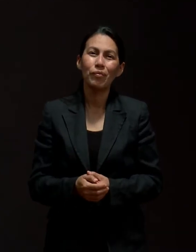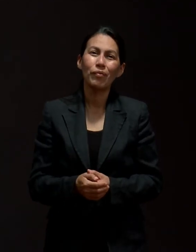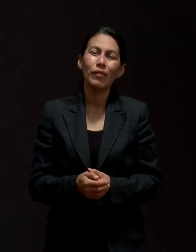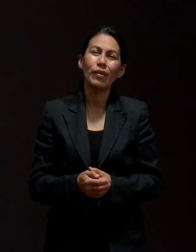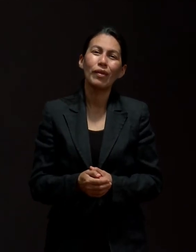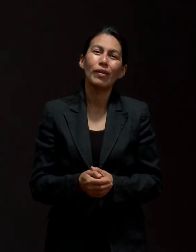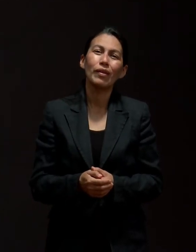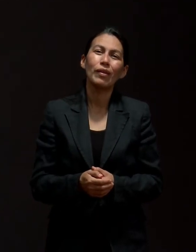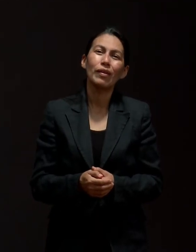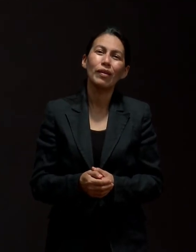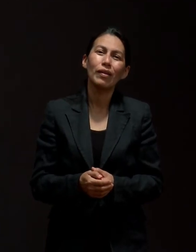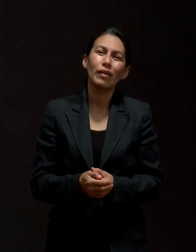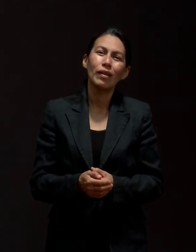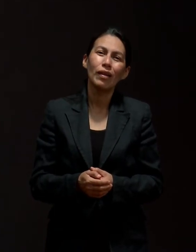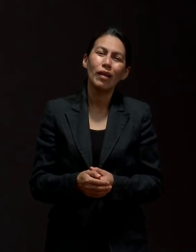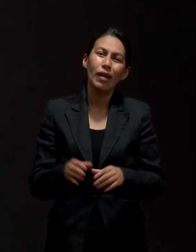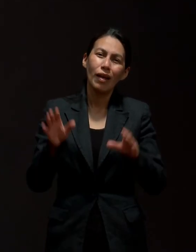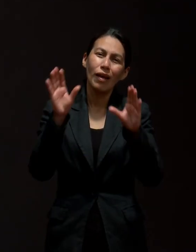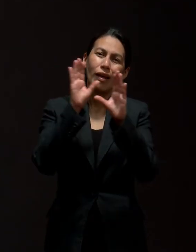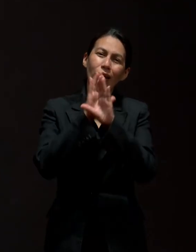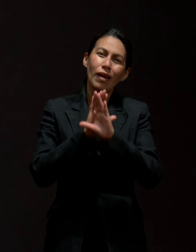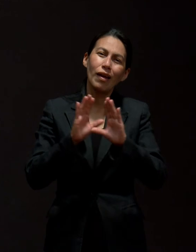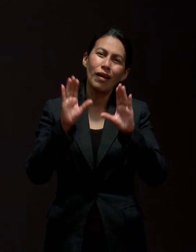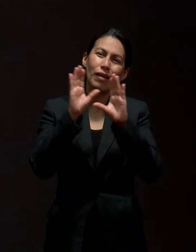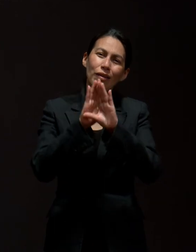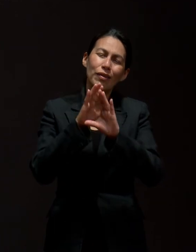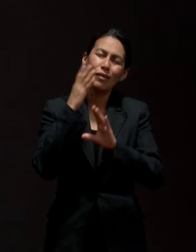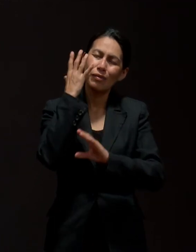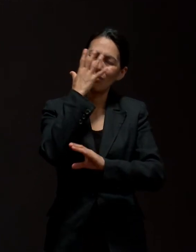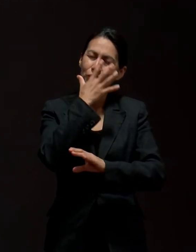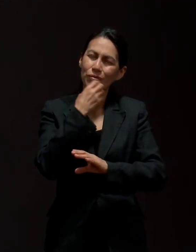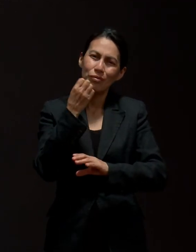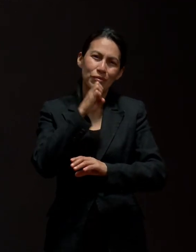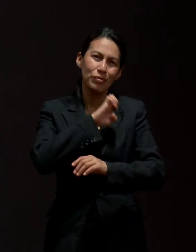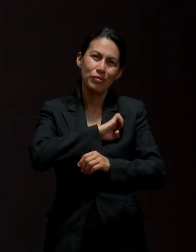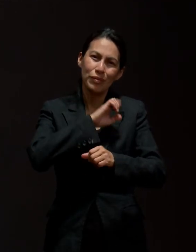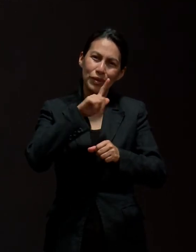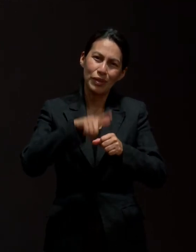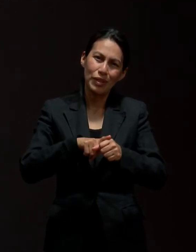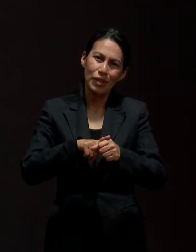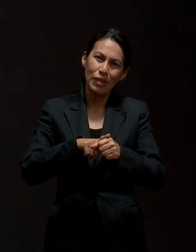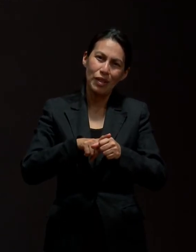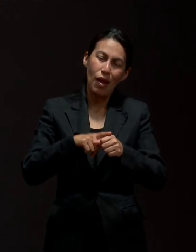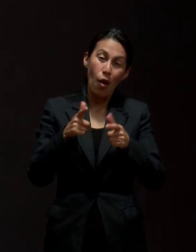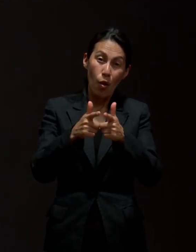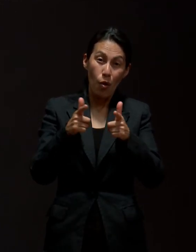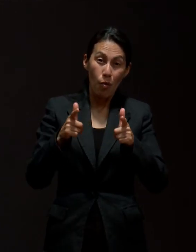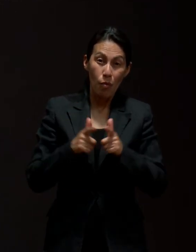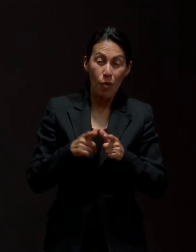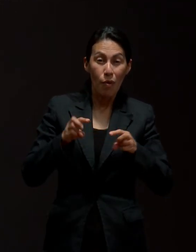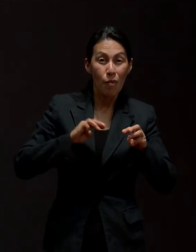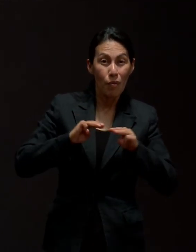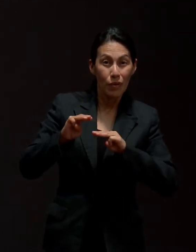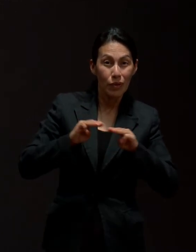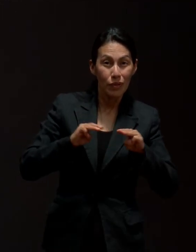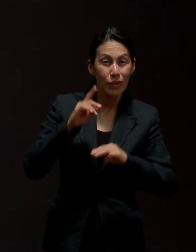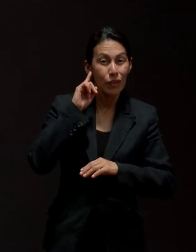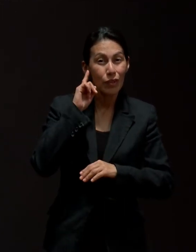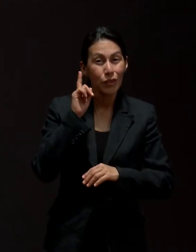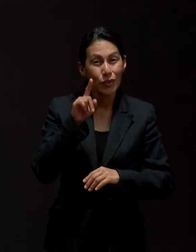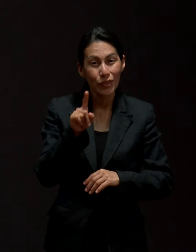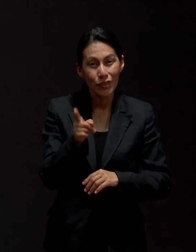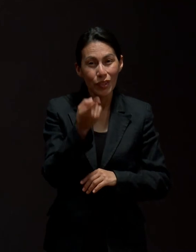pasan en pantalla, vamos a escuchar un canto especial del